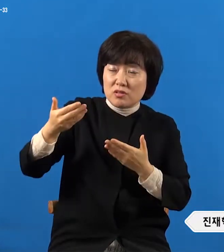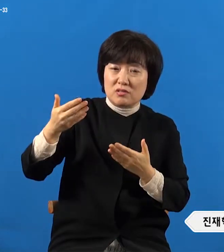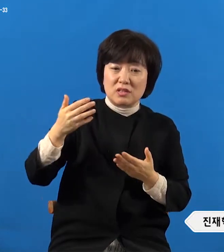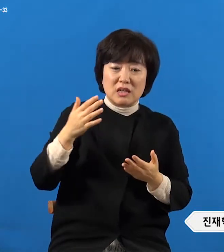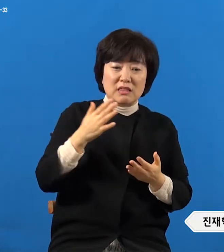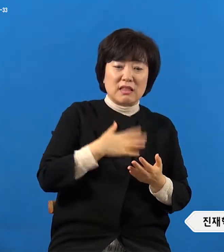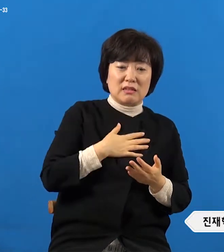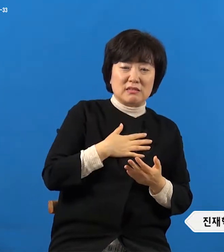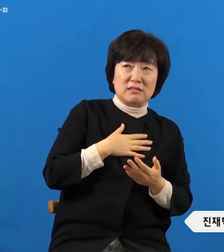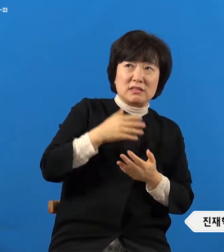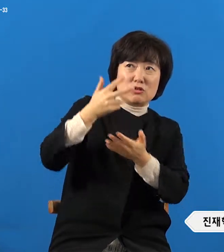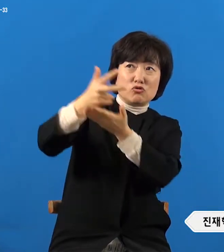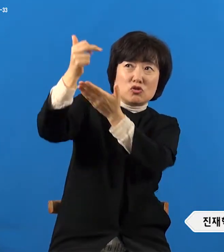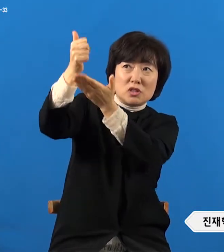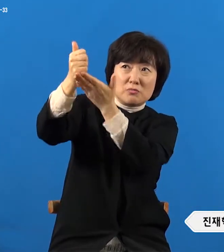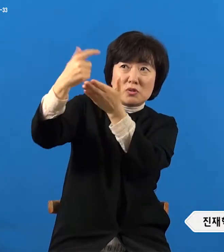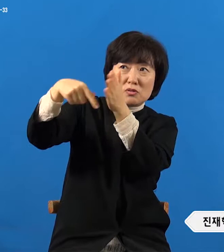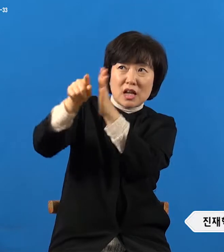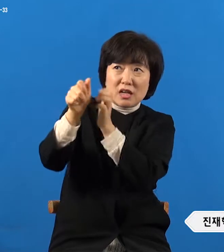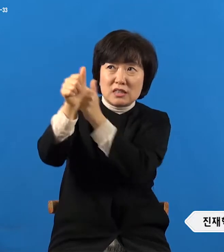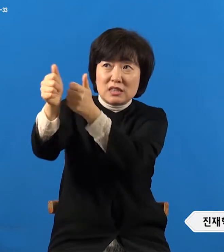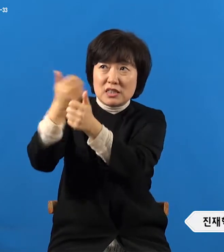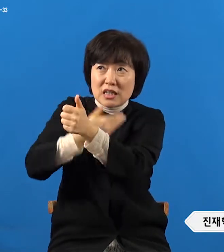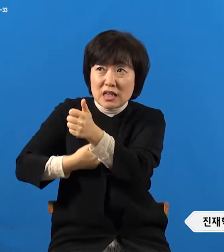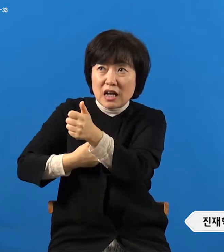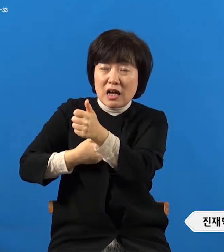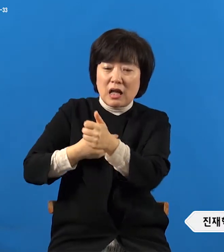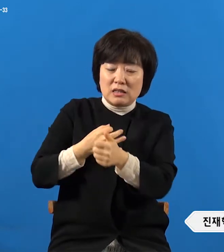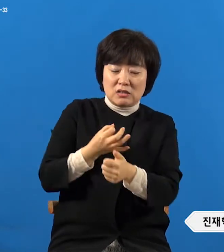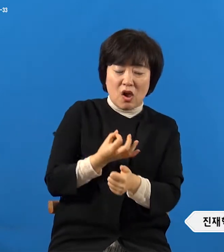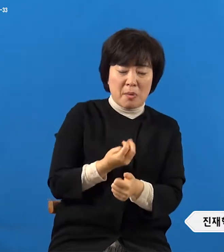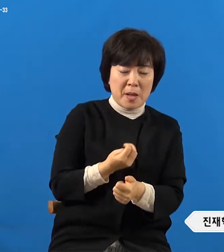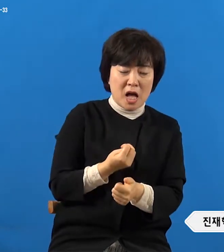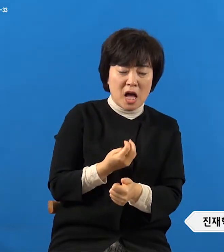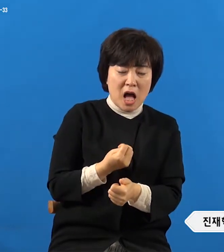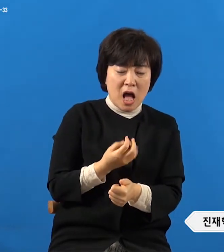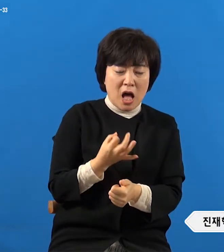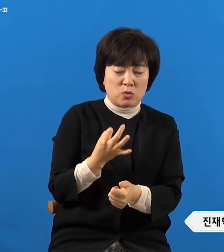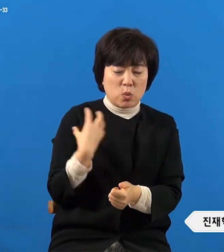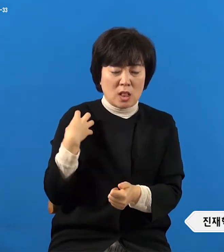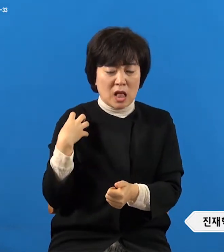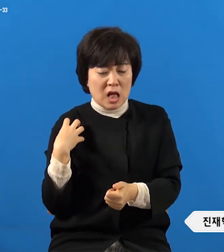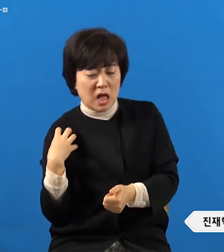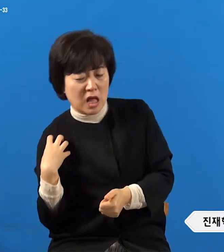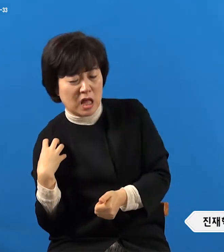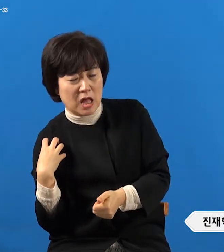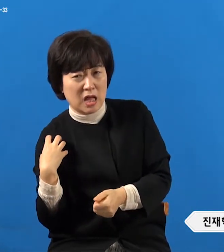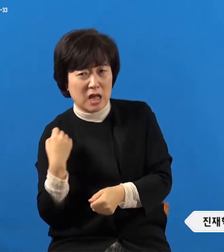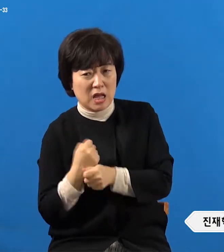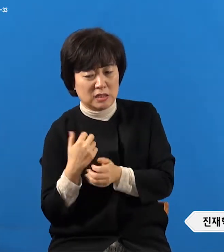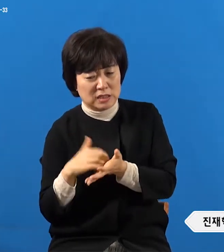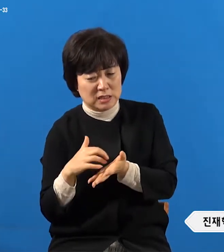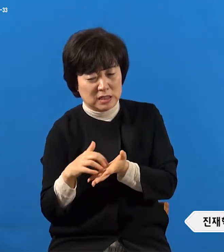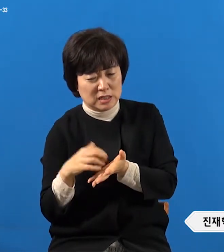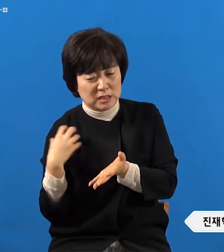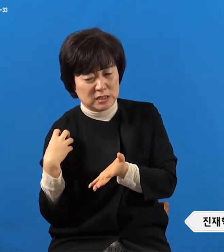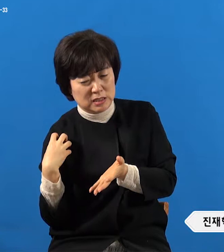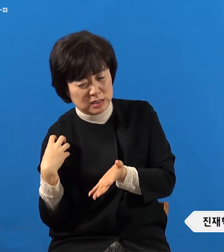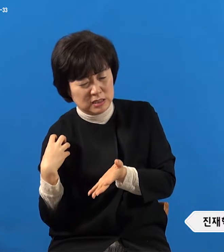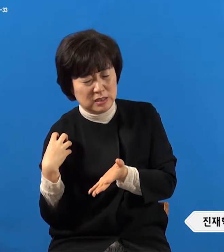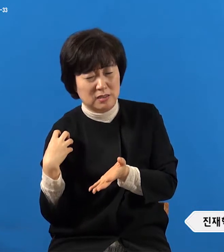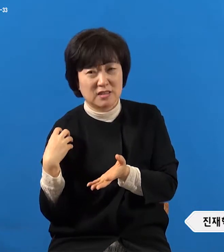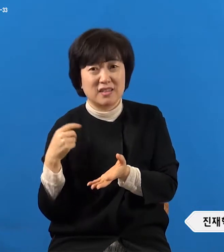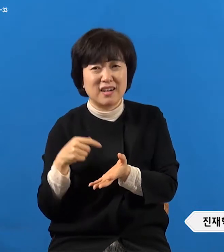그리스도의 모습으로 우리 삶을 돌아본다면, 그보다 더 크고 더 놀랍고 더 큰